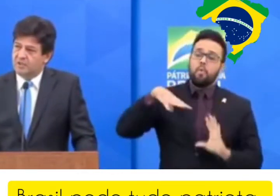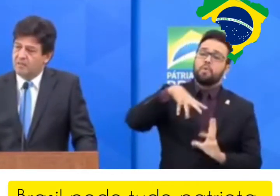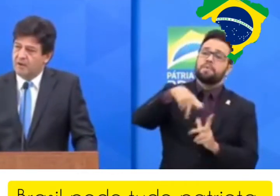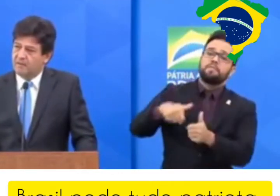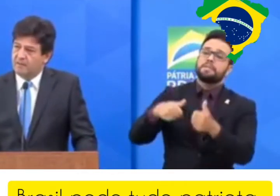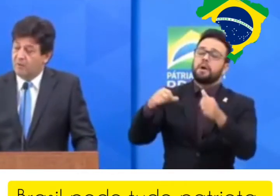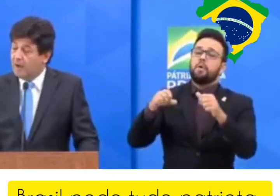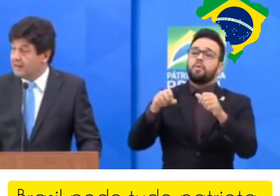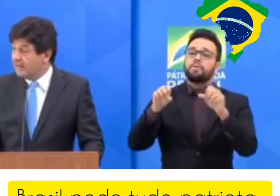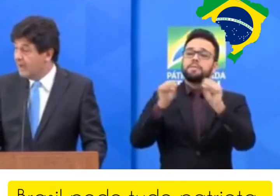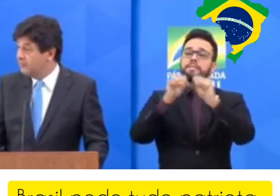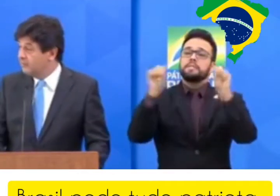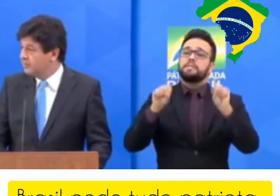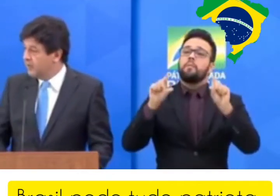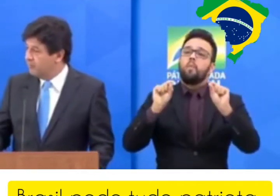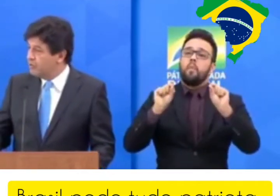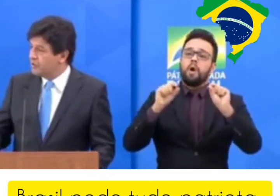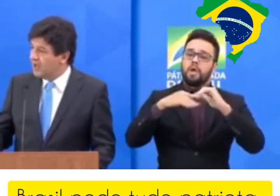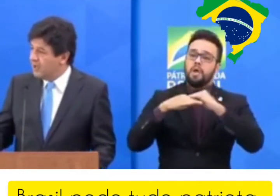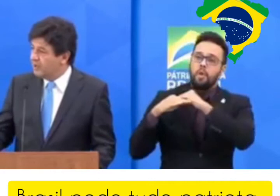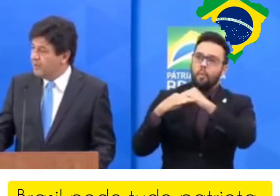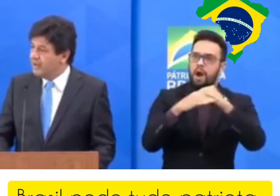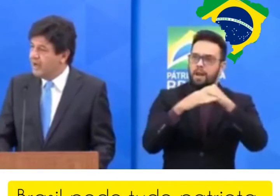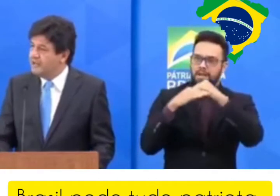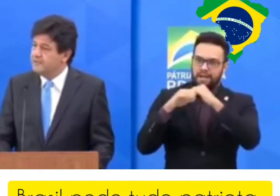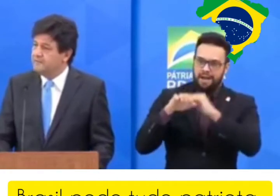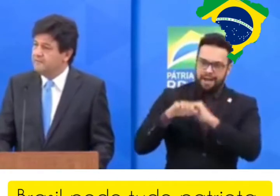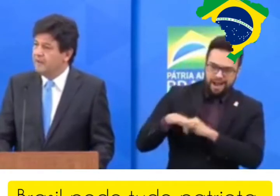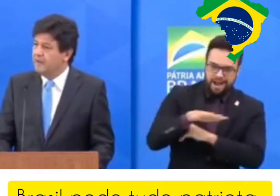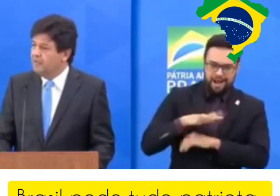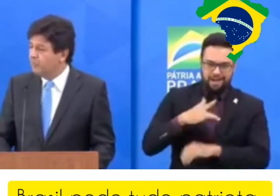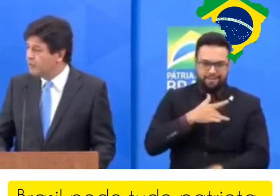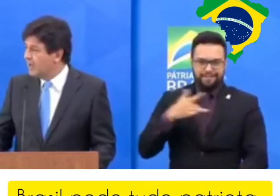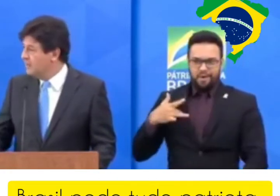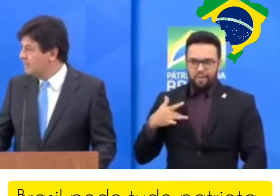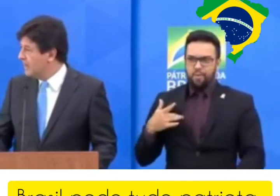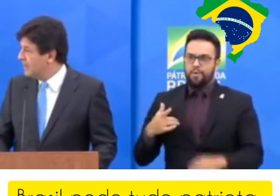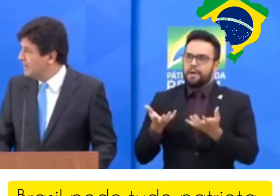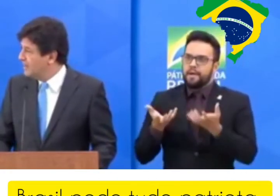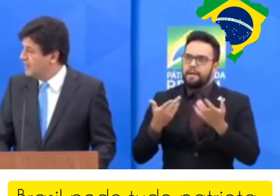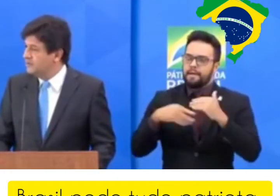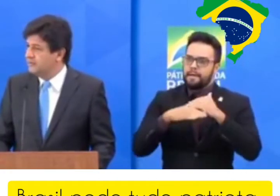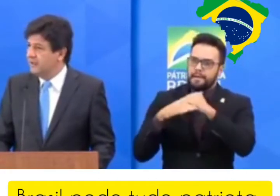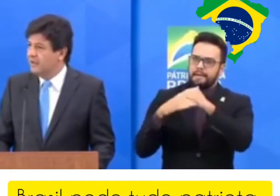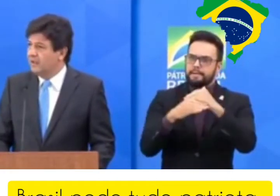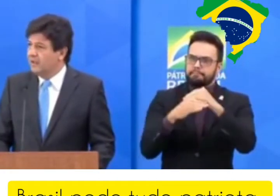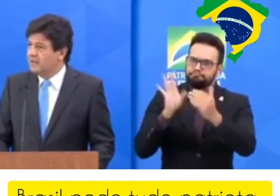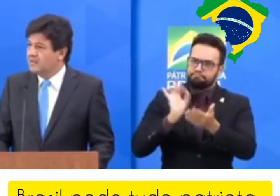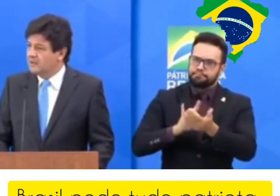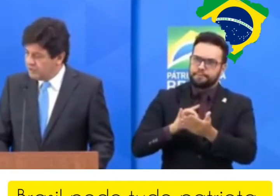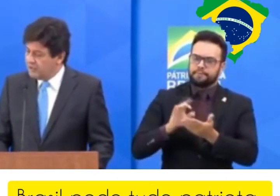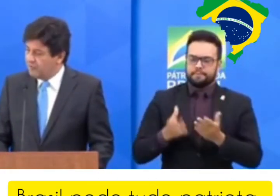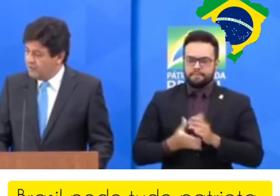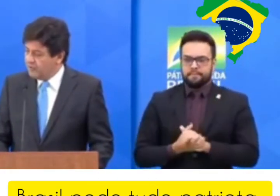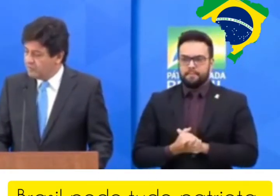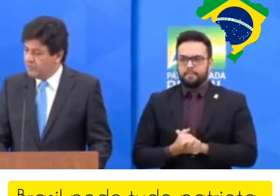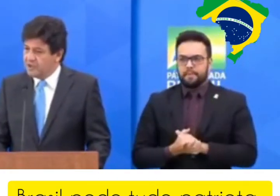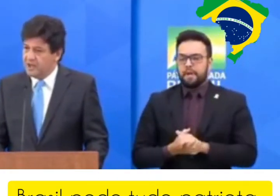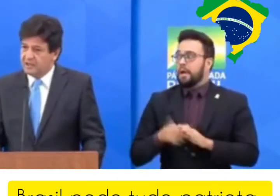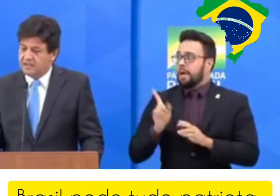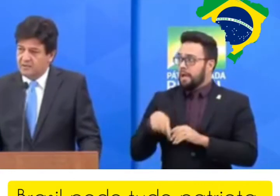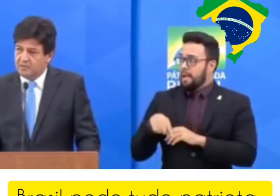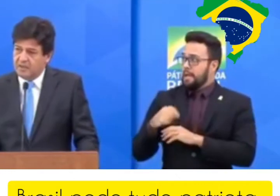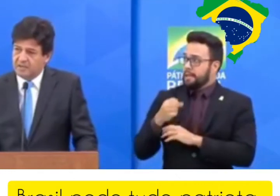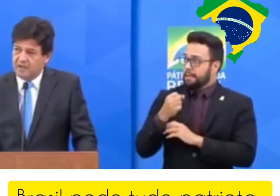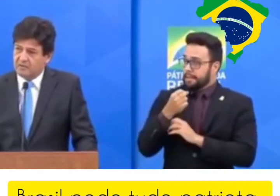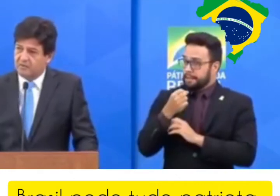um sistema igualitário, porque busca a equidade e busca a integralidade. São desafios para